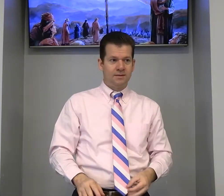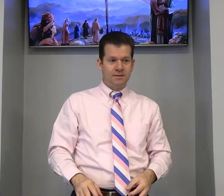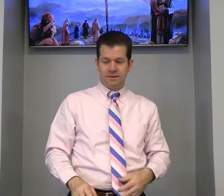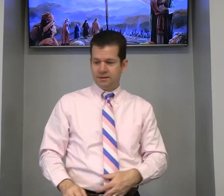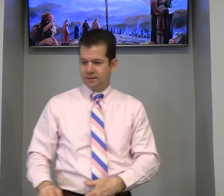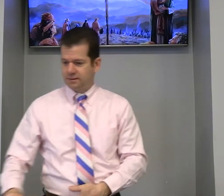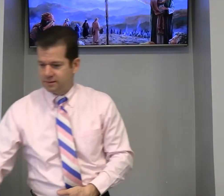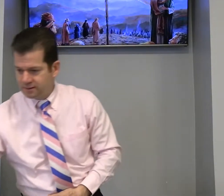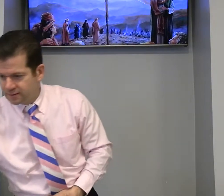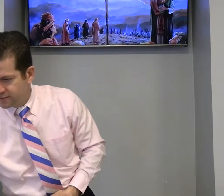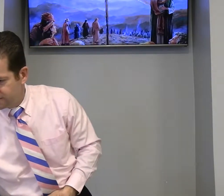Ao vivo?